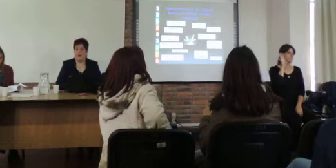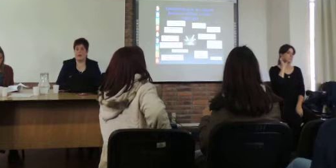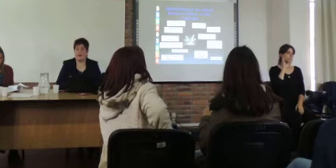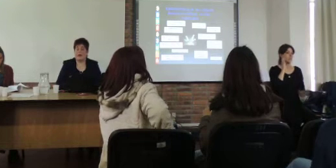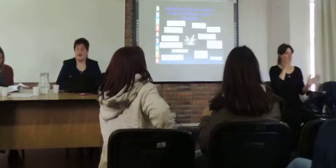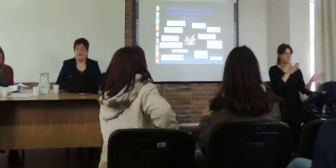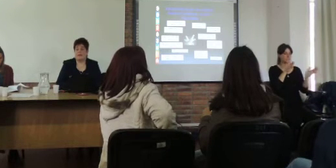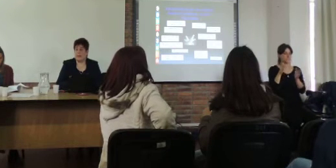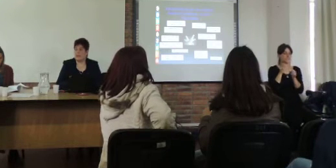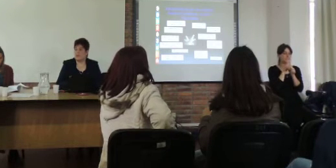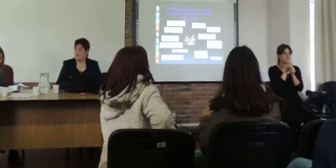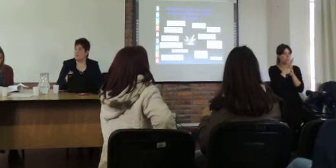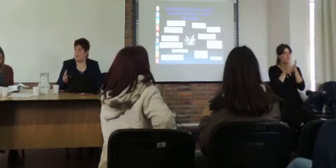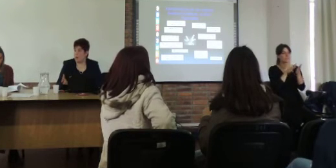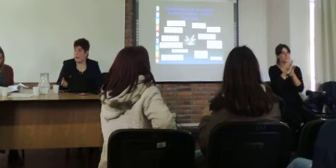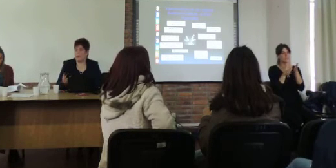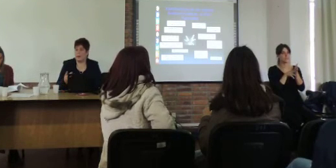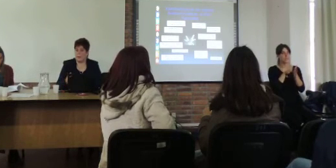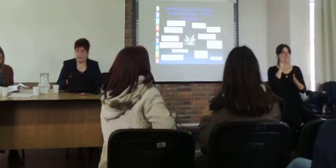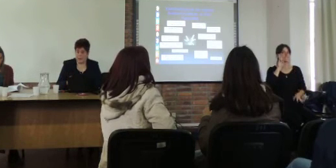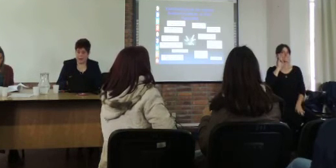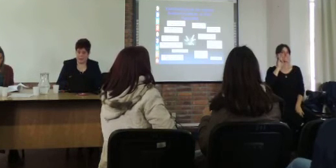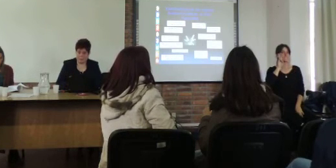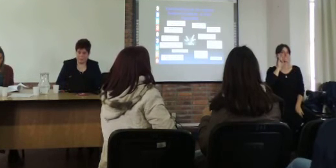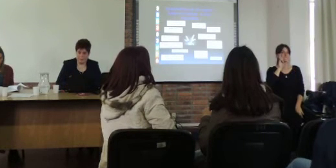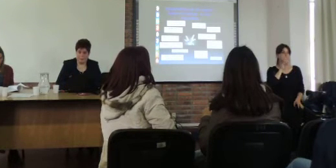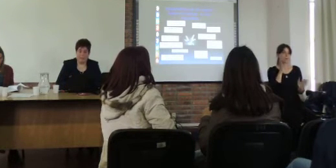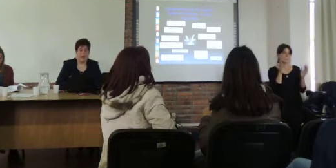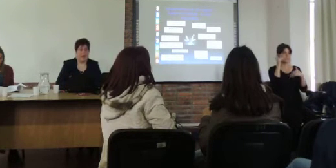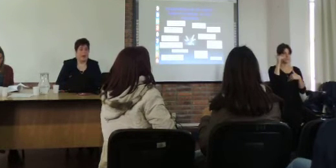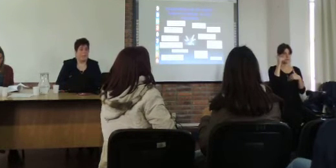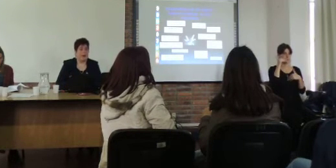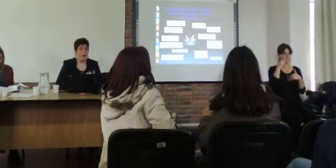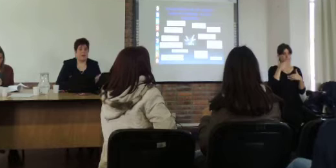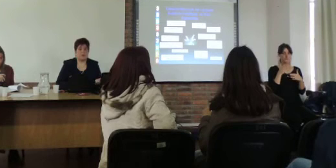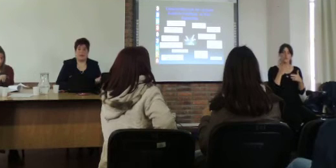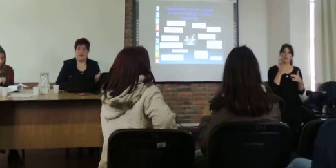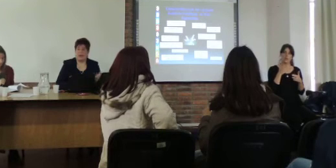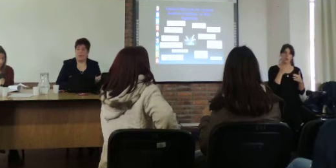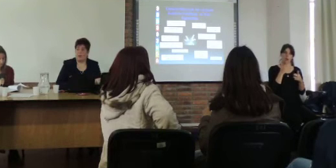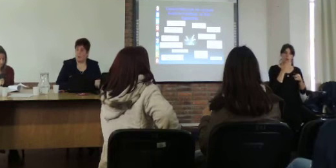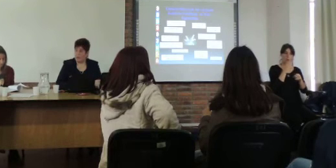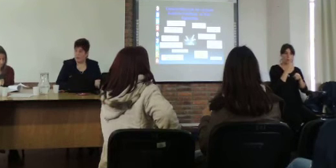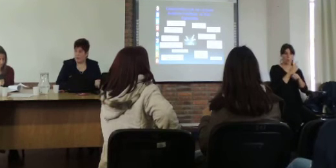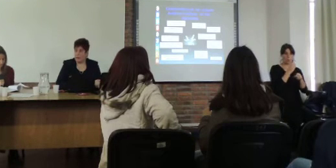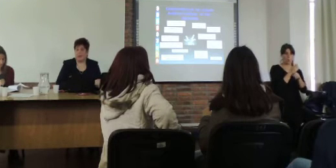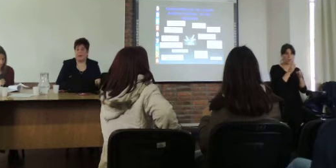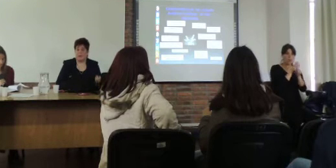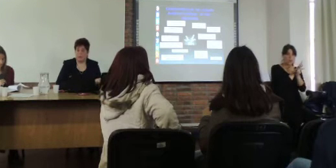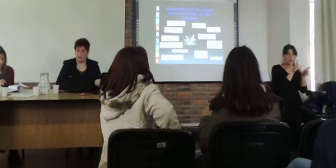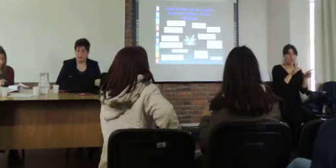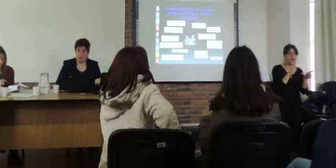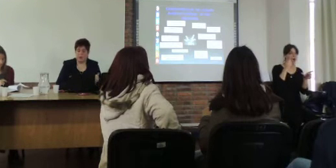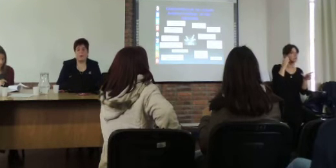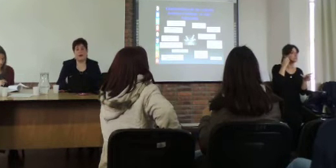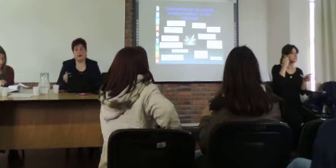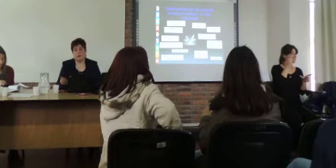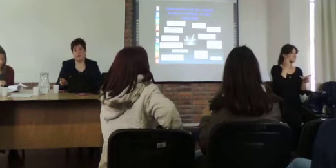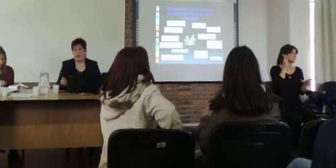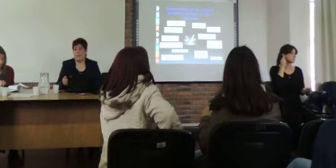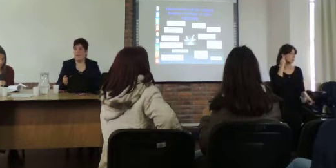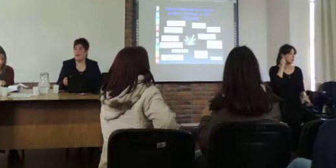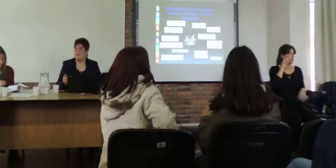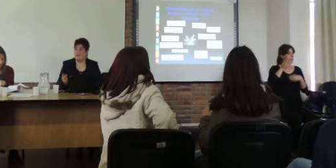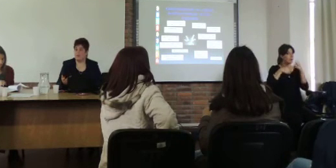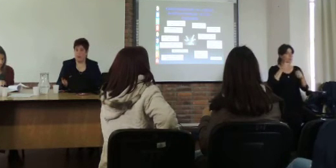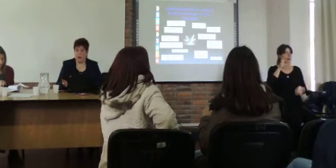en contrario, las lenguas de señas son visuales espaciales. Para una se utilizan la memoria auditiva, el registro auditivo, y para la